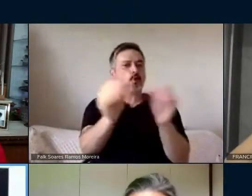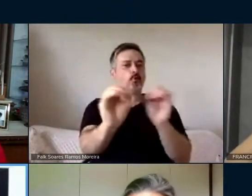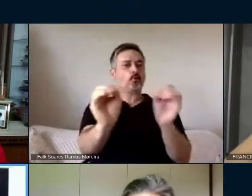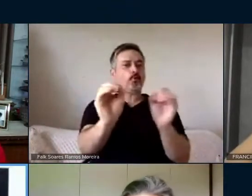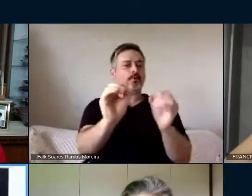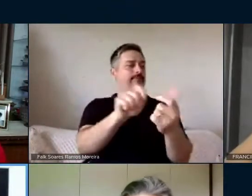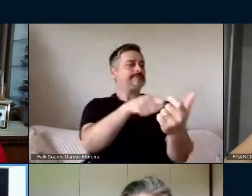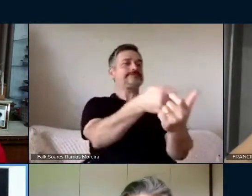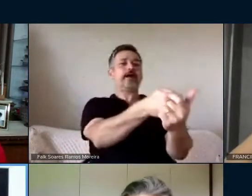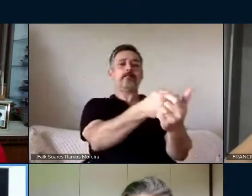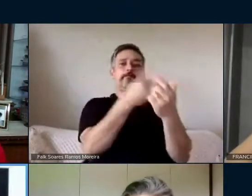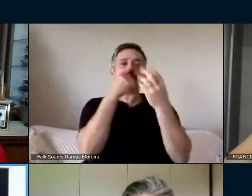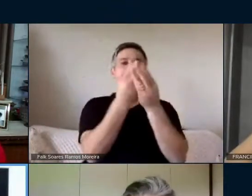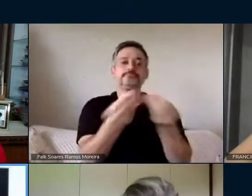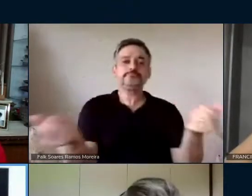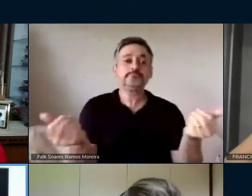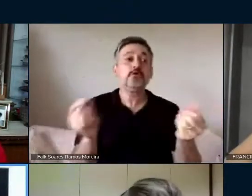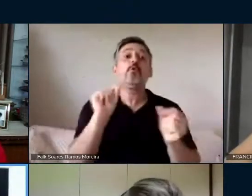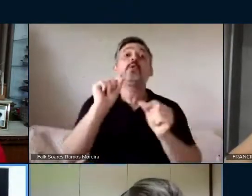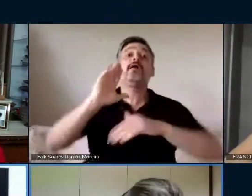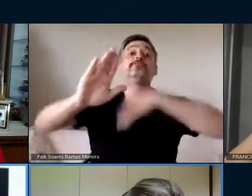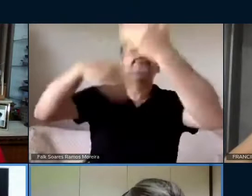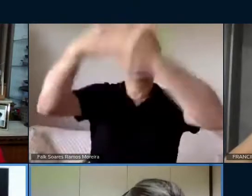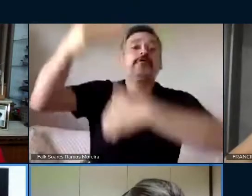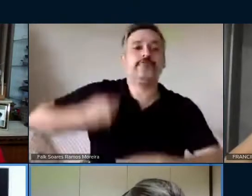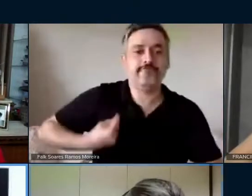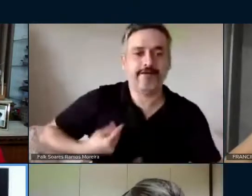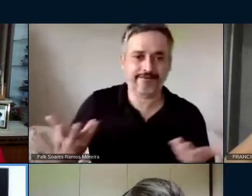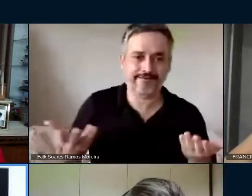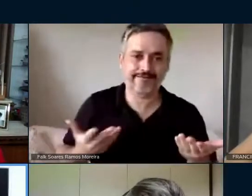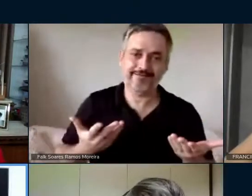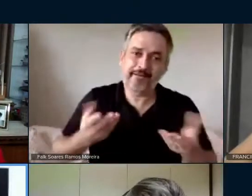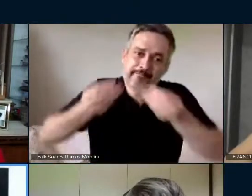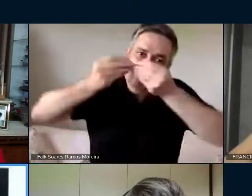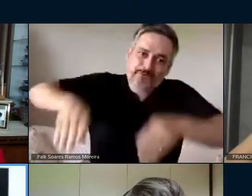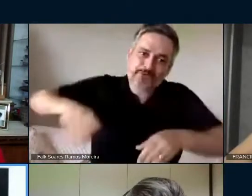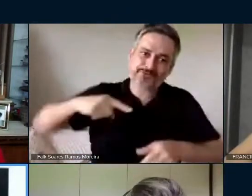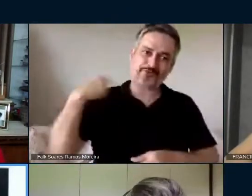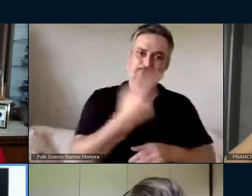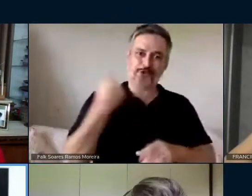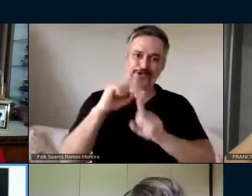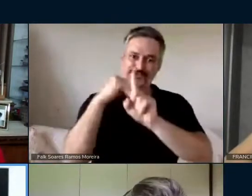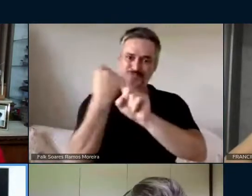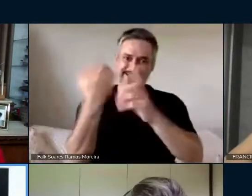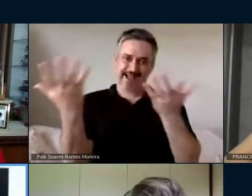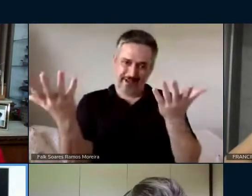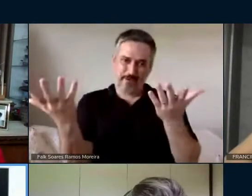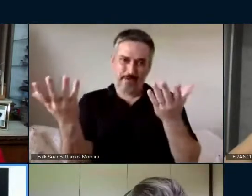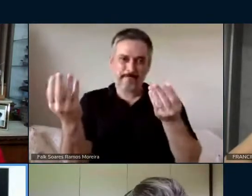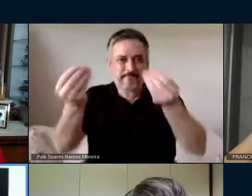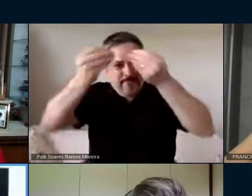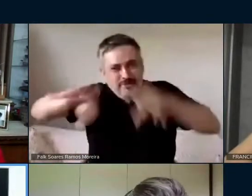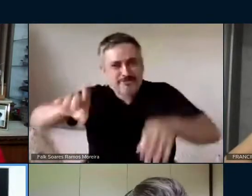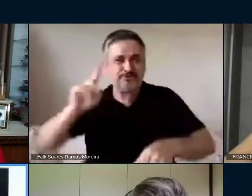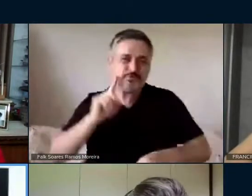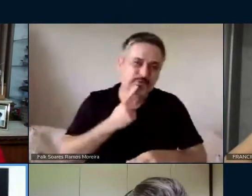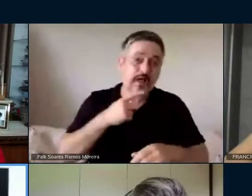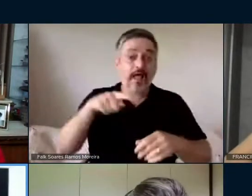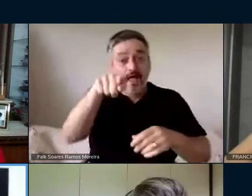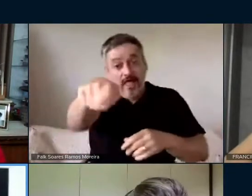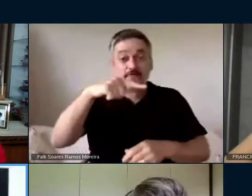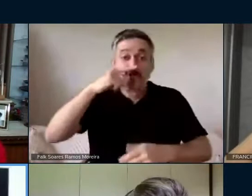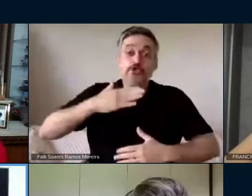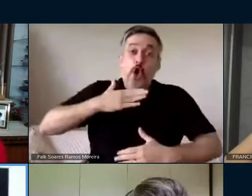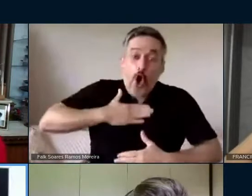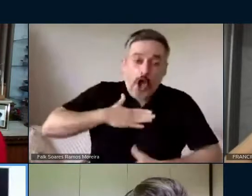Então, nós não tínhamos um termo, um sinal termo que pudesse ser construído. Então, acredito que